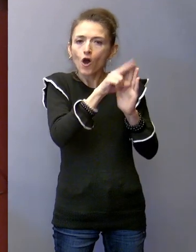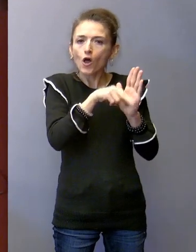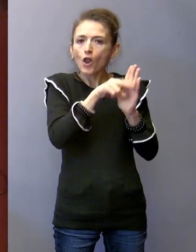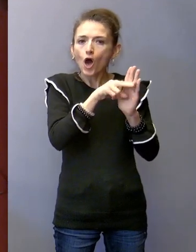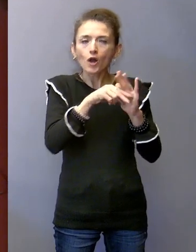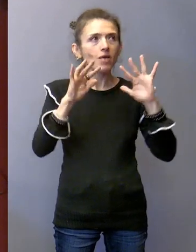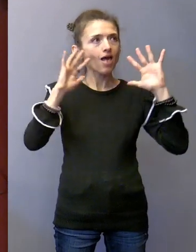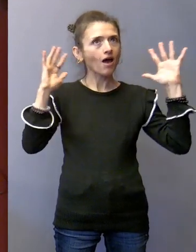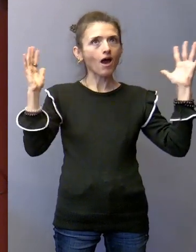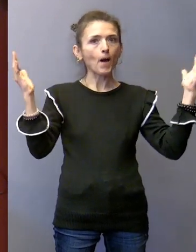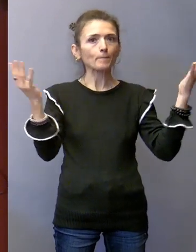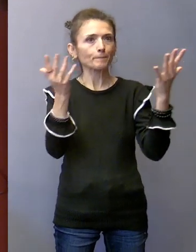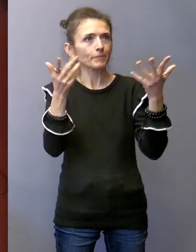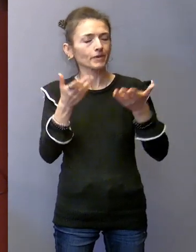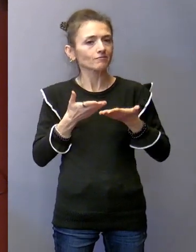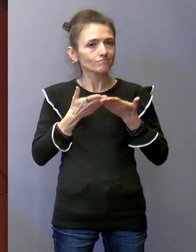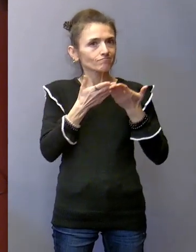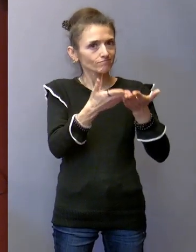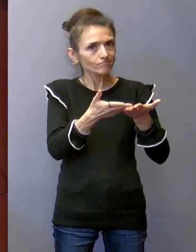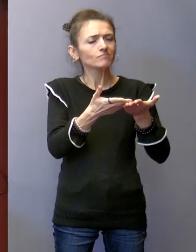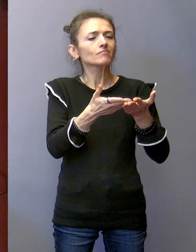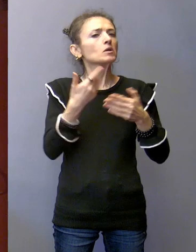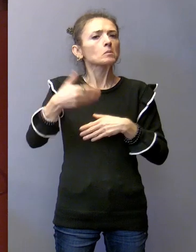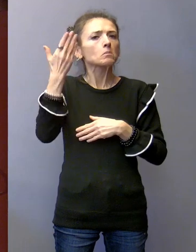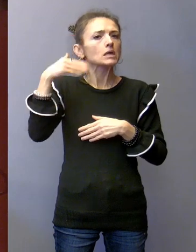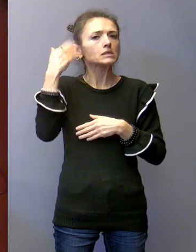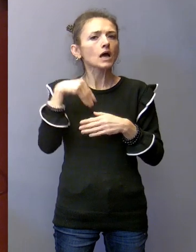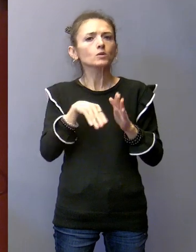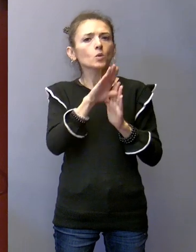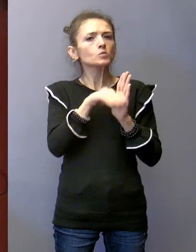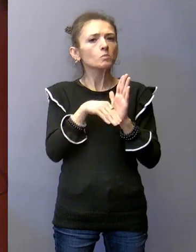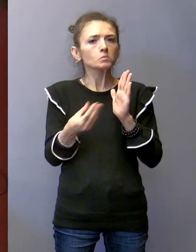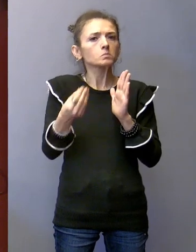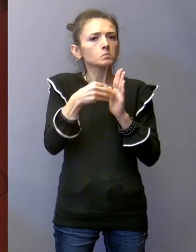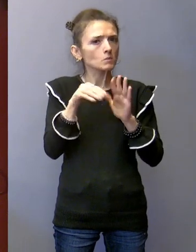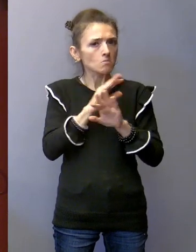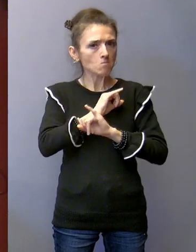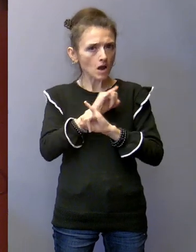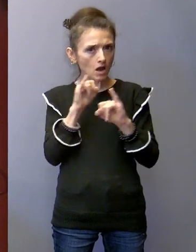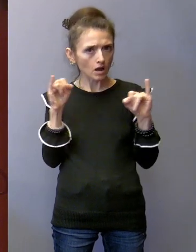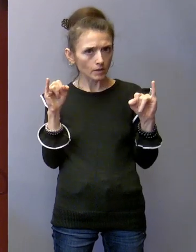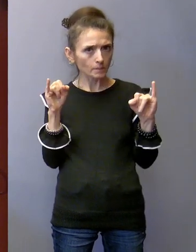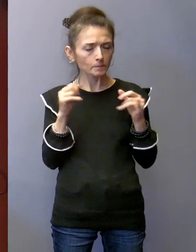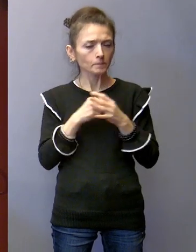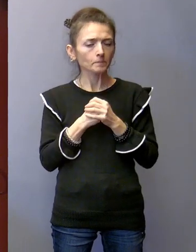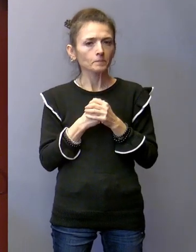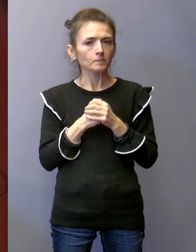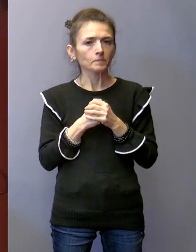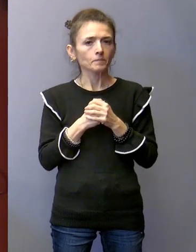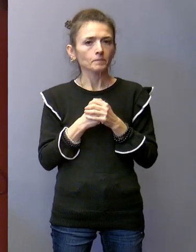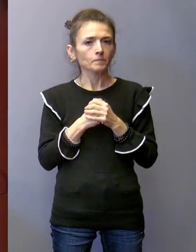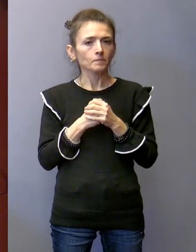mai inserite all'interno dello strumento urbanistico Dopodiché ancora